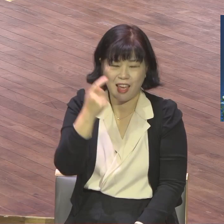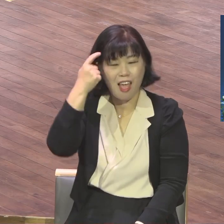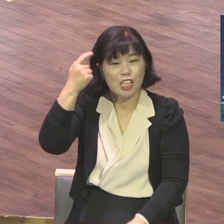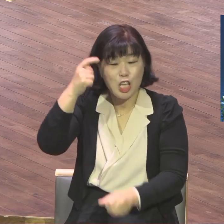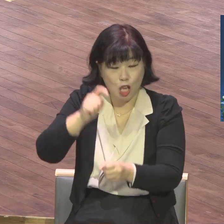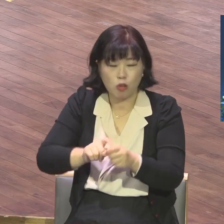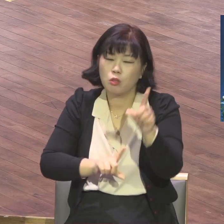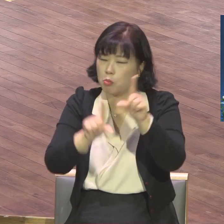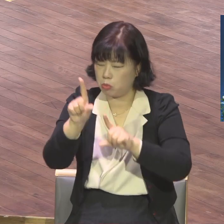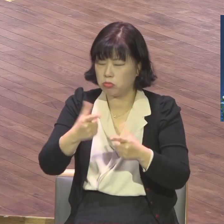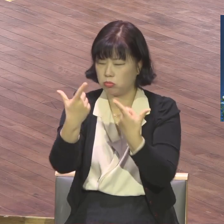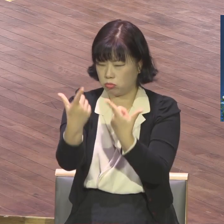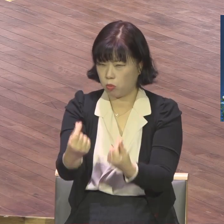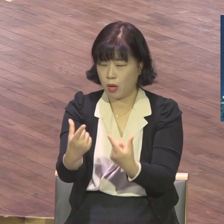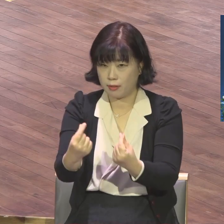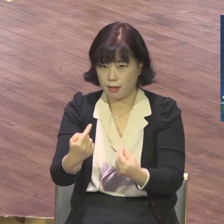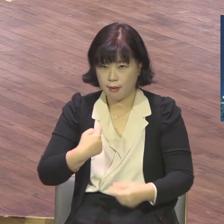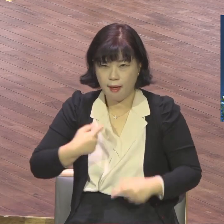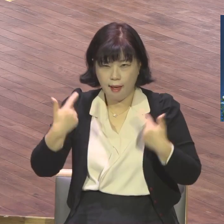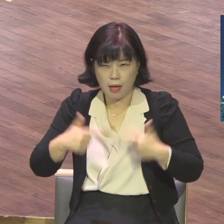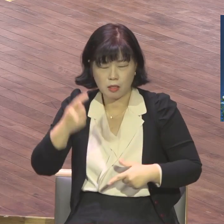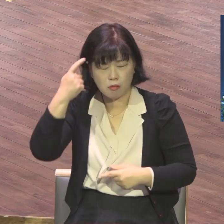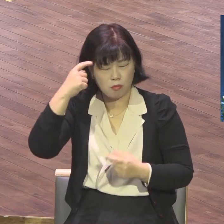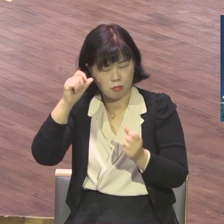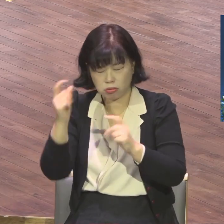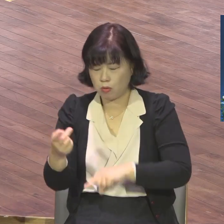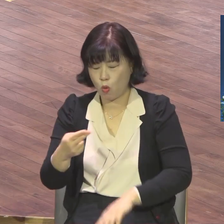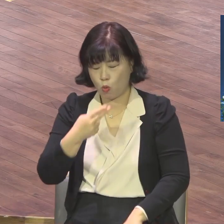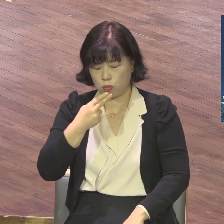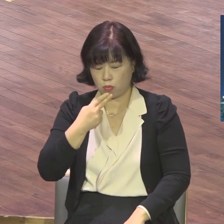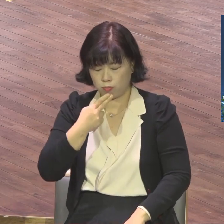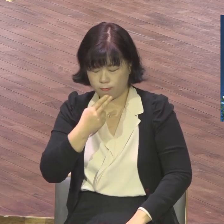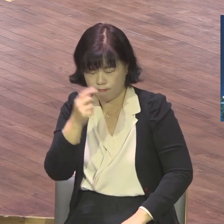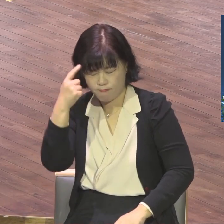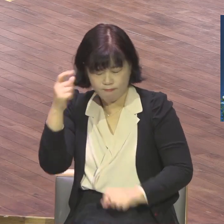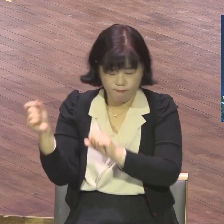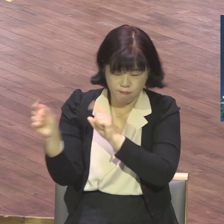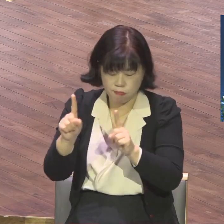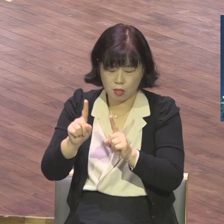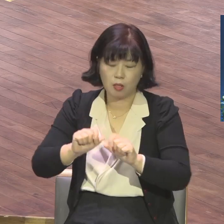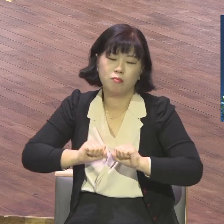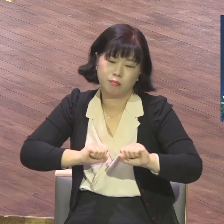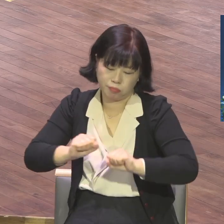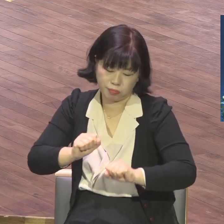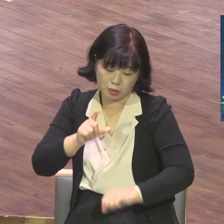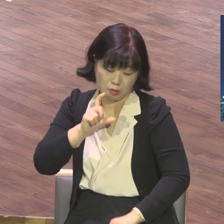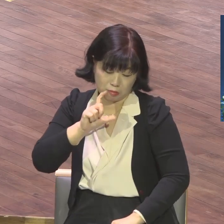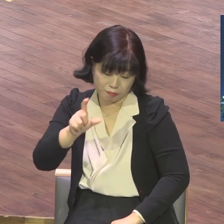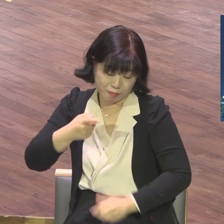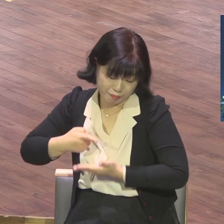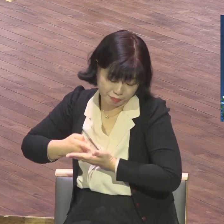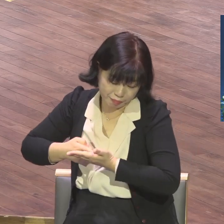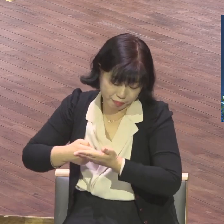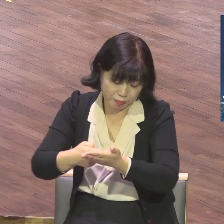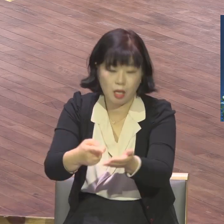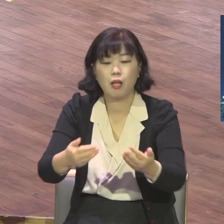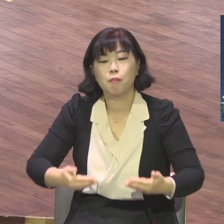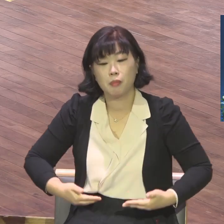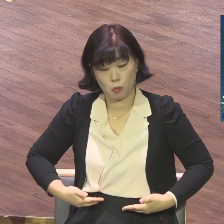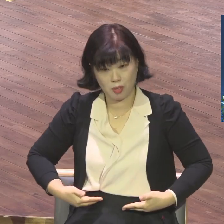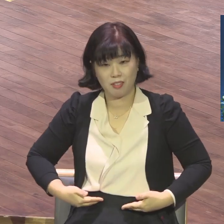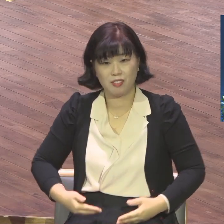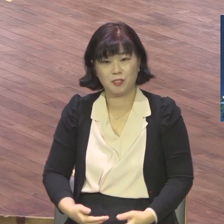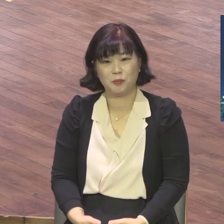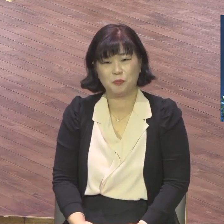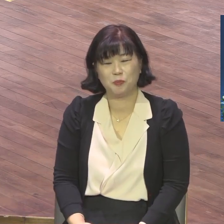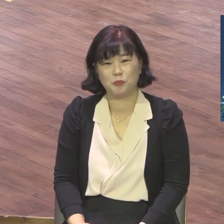우리는 우리가 처해 있는 삶의 현장에서 237 선교 현장에서 사도행전의 속편을 써내려가야 됩니다.